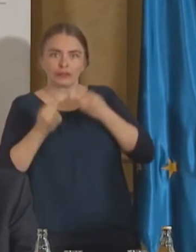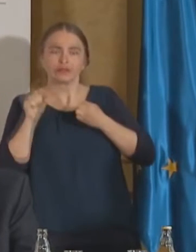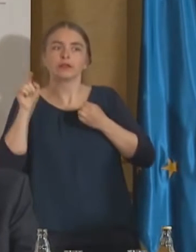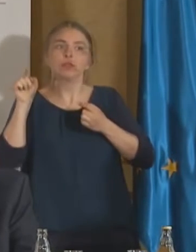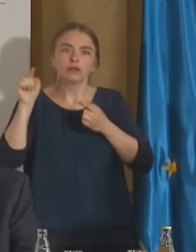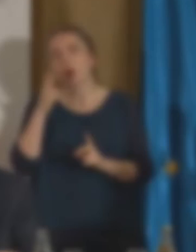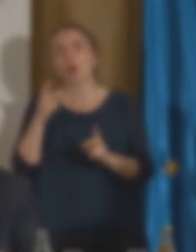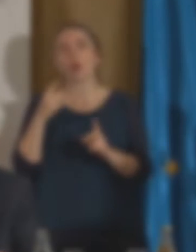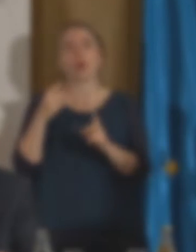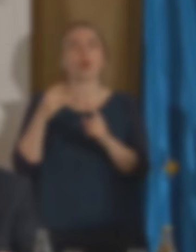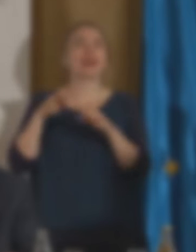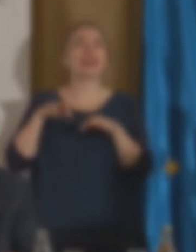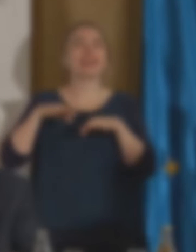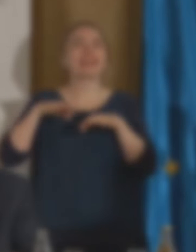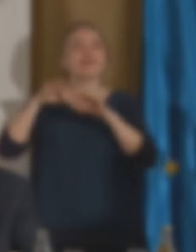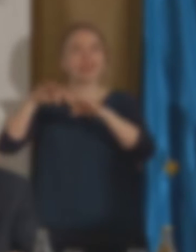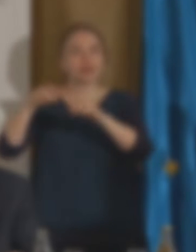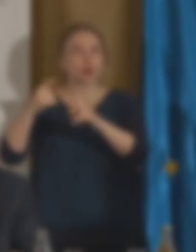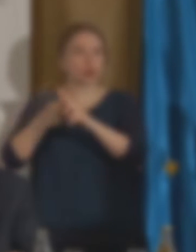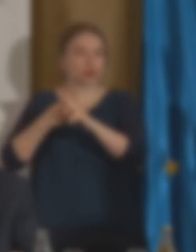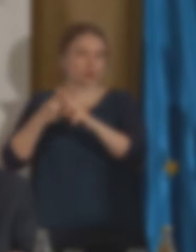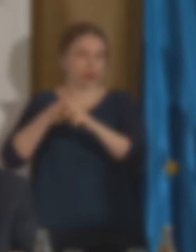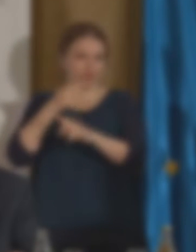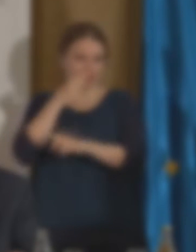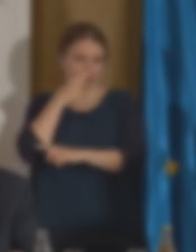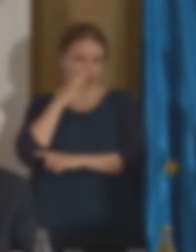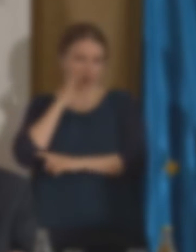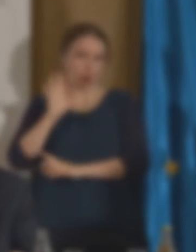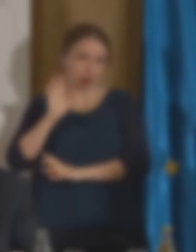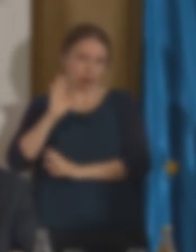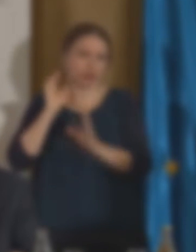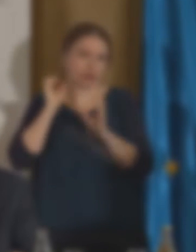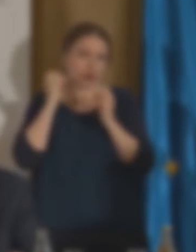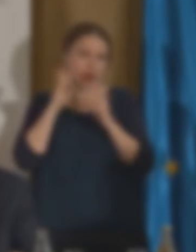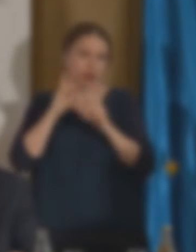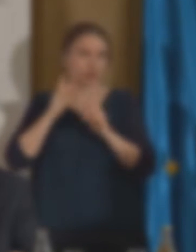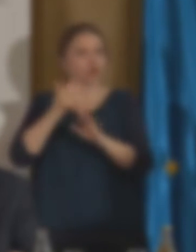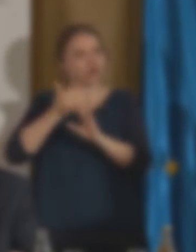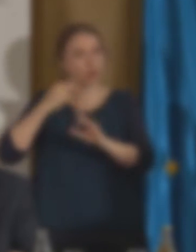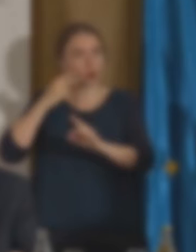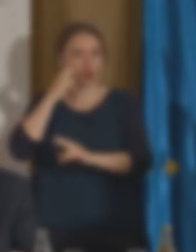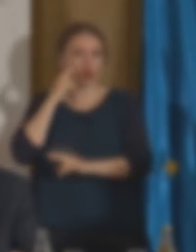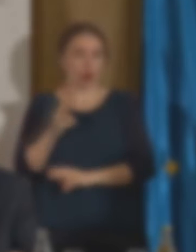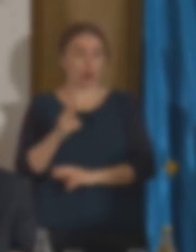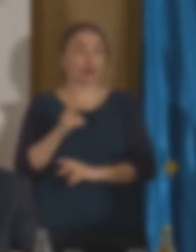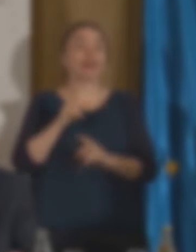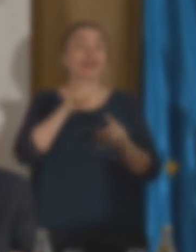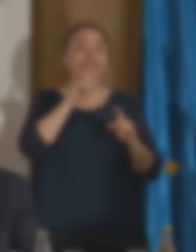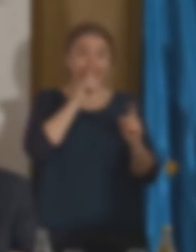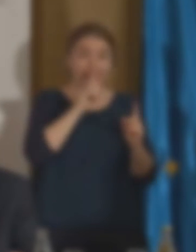auch für jüngere Jahrgänge hat. Ziel ist es, Planungssicherheit zu schaffen. Gleichzeitig geht es weiterhin, hohe